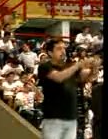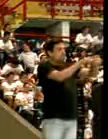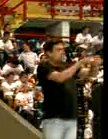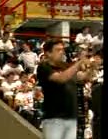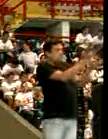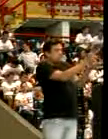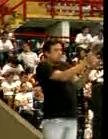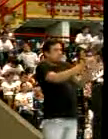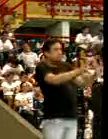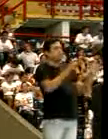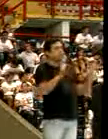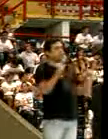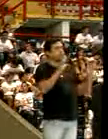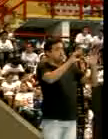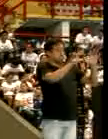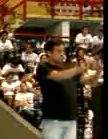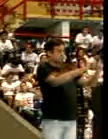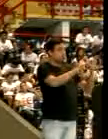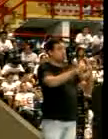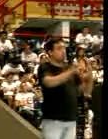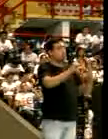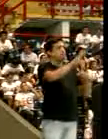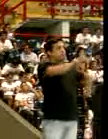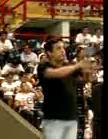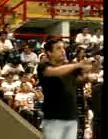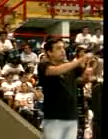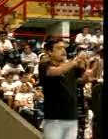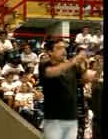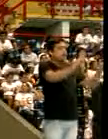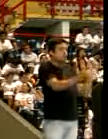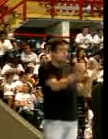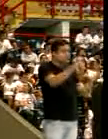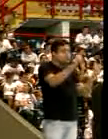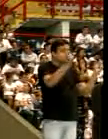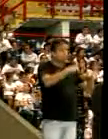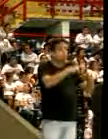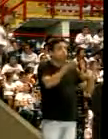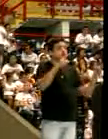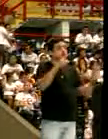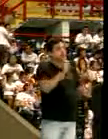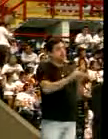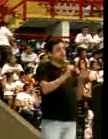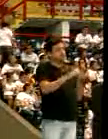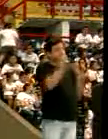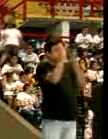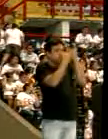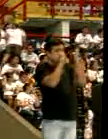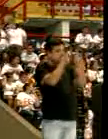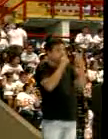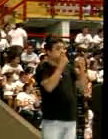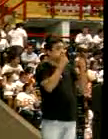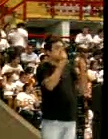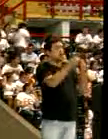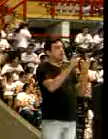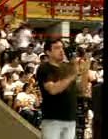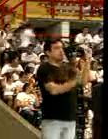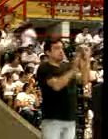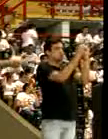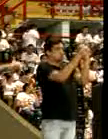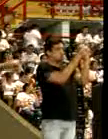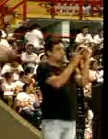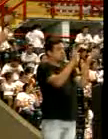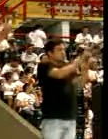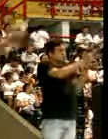não. Eu posso até tocar, posso até retirar alguma coisa, desde que eu tenha preocupação com a